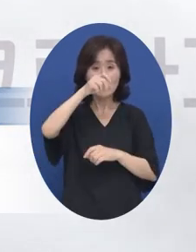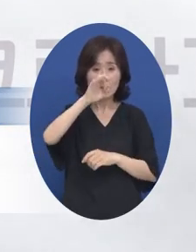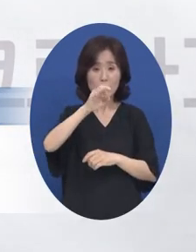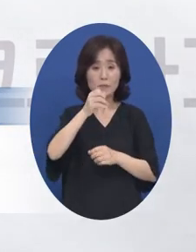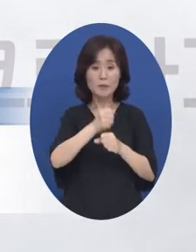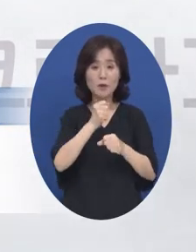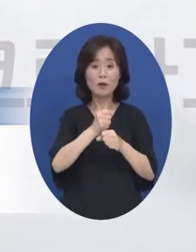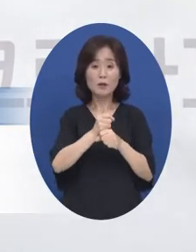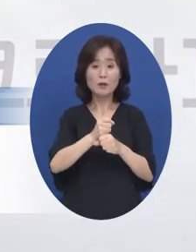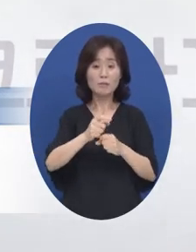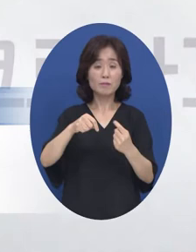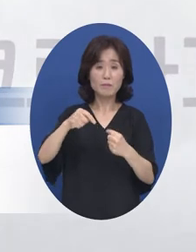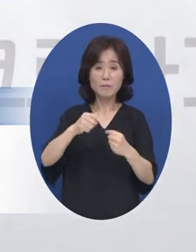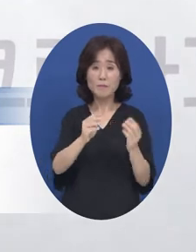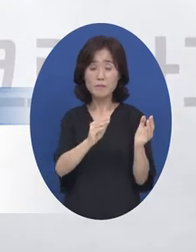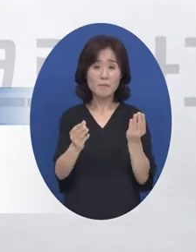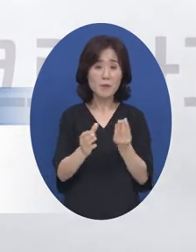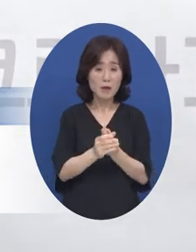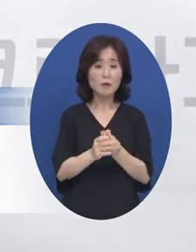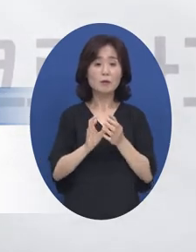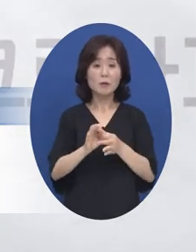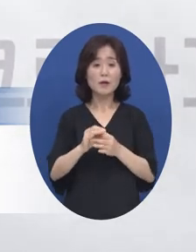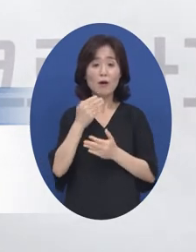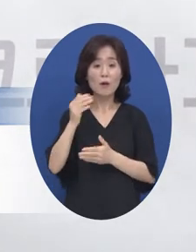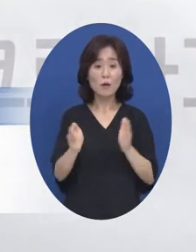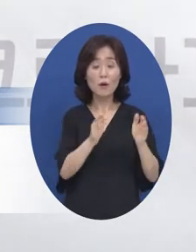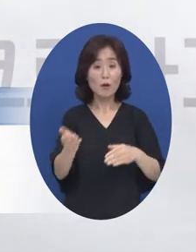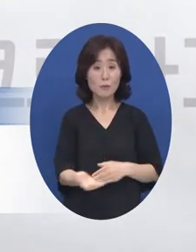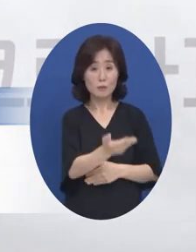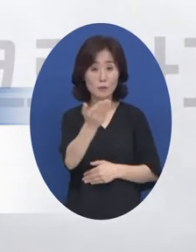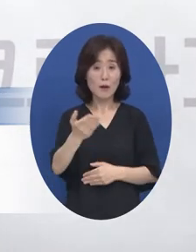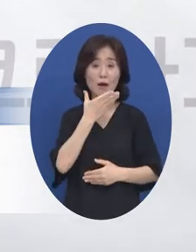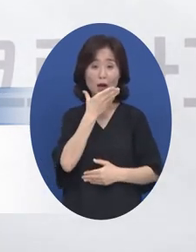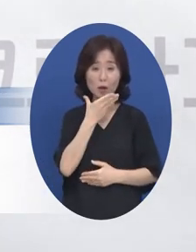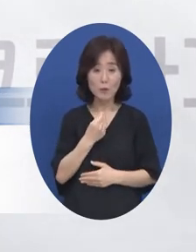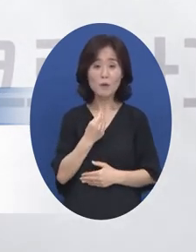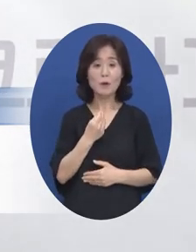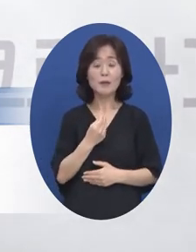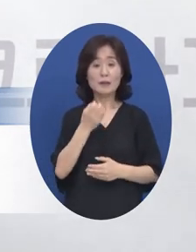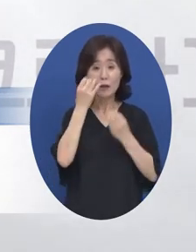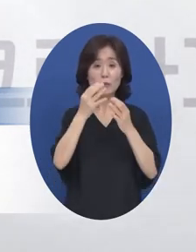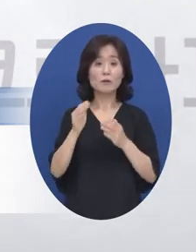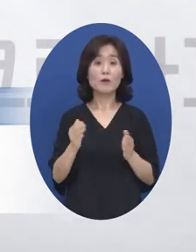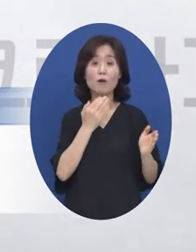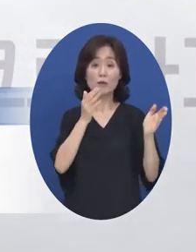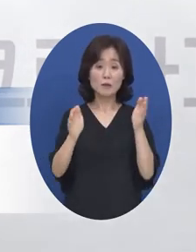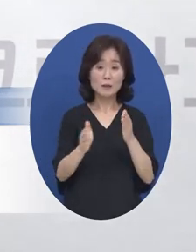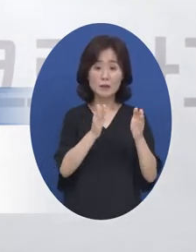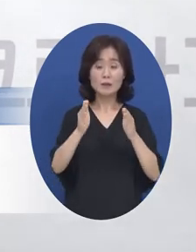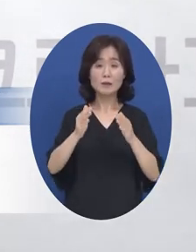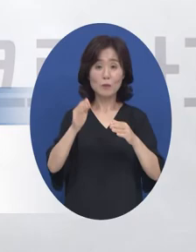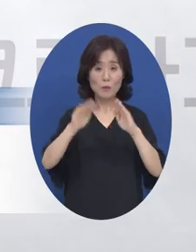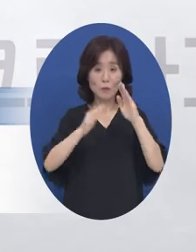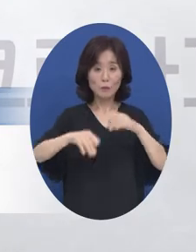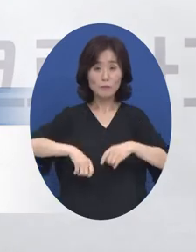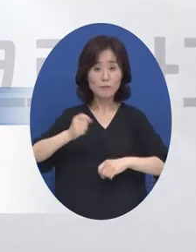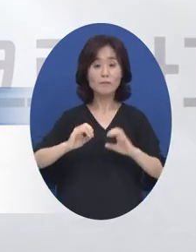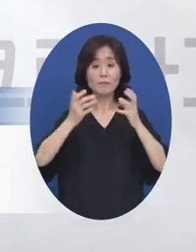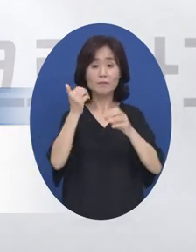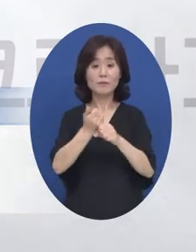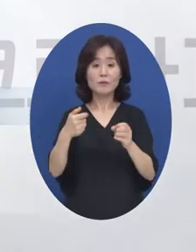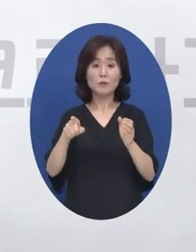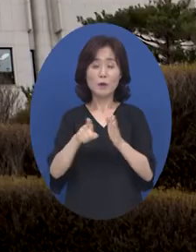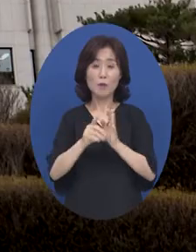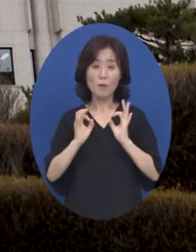기하여 경기도의 주인인 도민 여러분이 행복한 민선 7기 새로운 경기 공정한 세상을 만들어 가도록